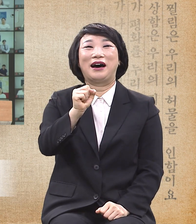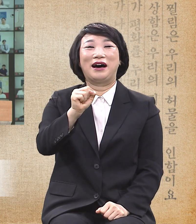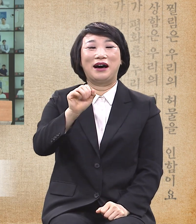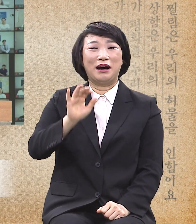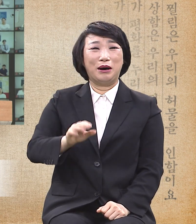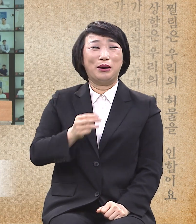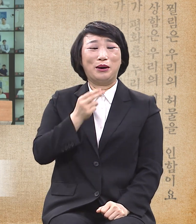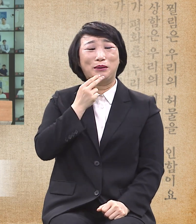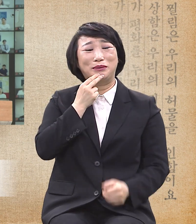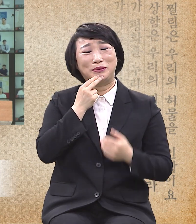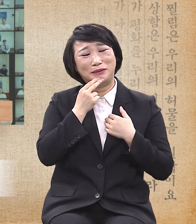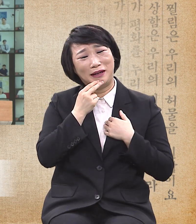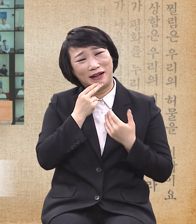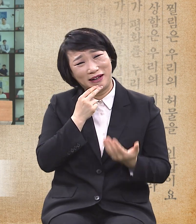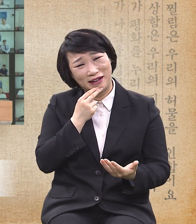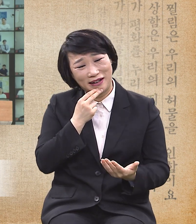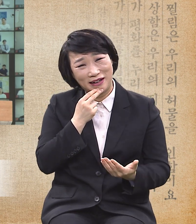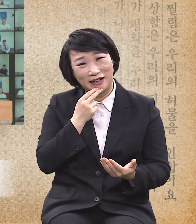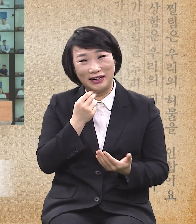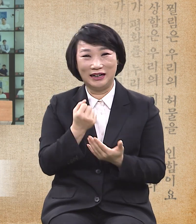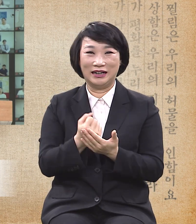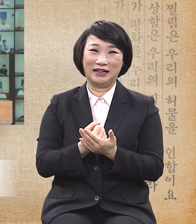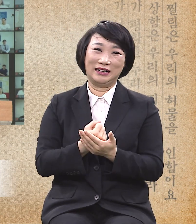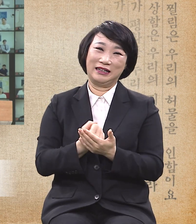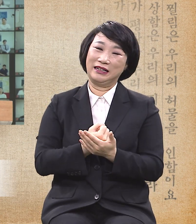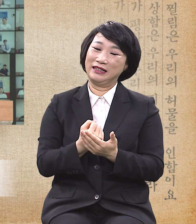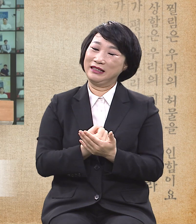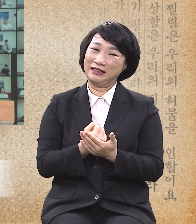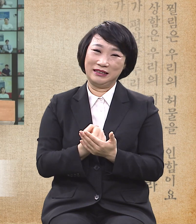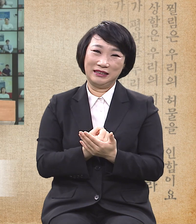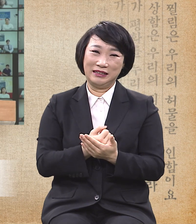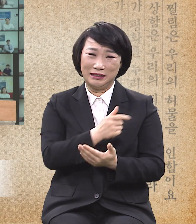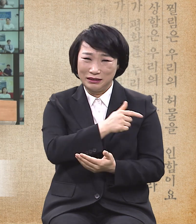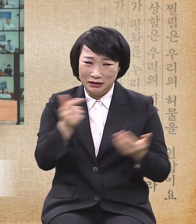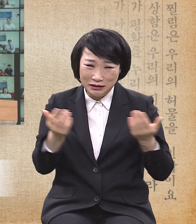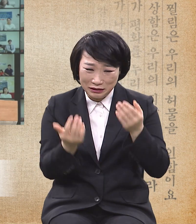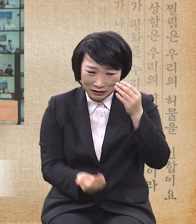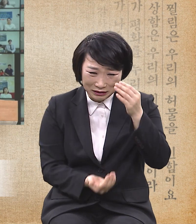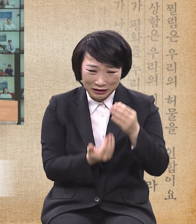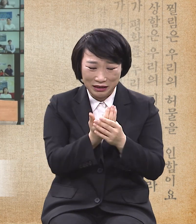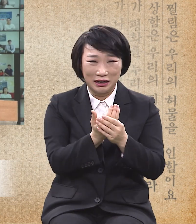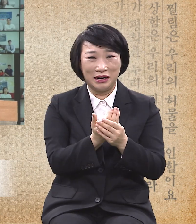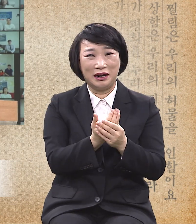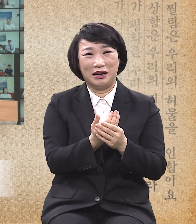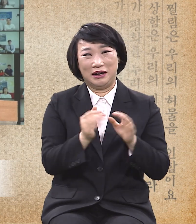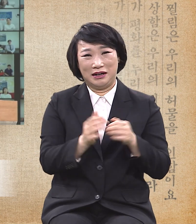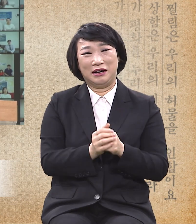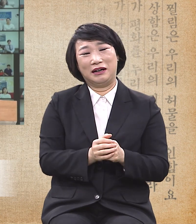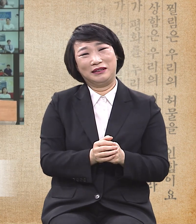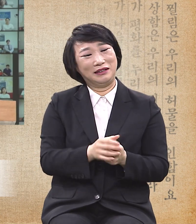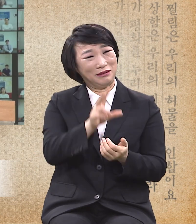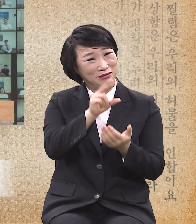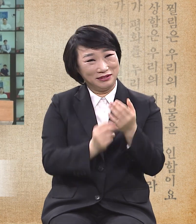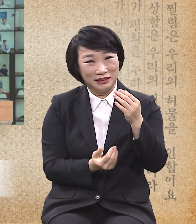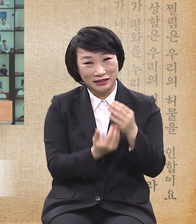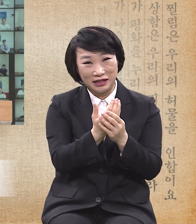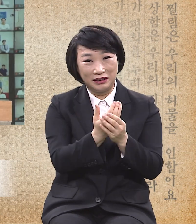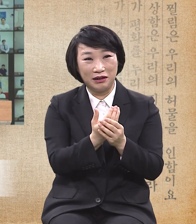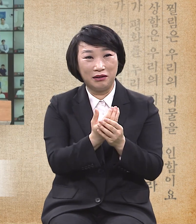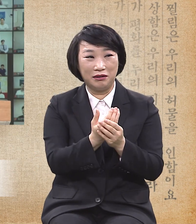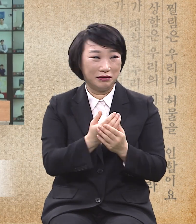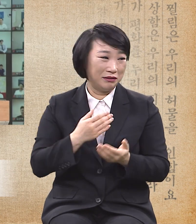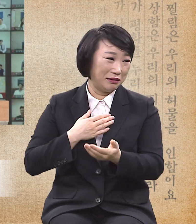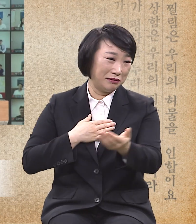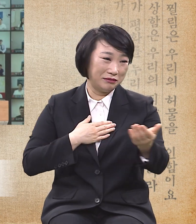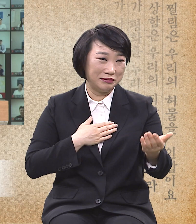안 하시면 이는 참으로 큰일 난 사람이요 고장난 사람이요